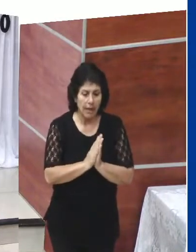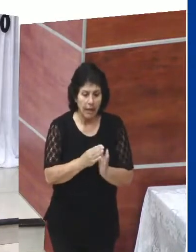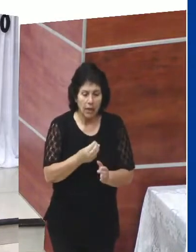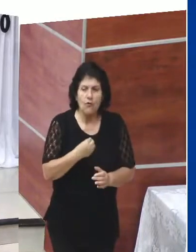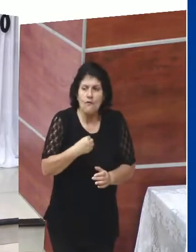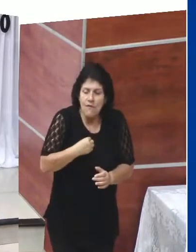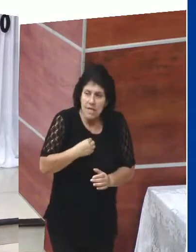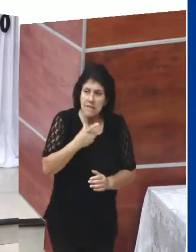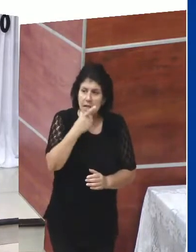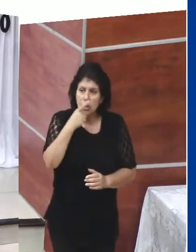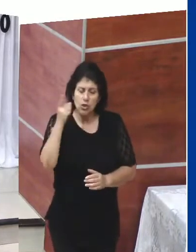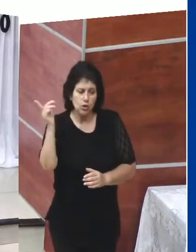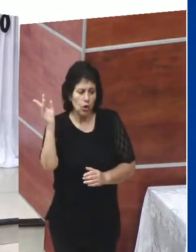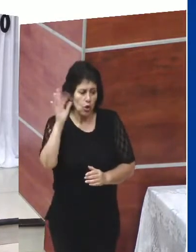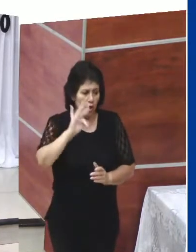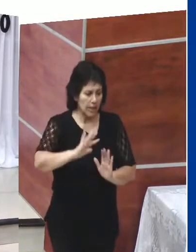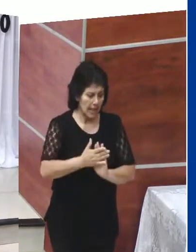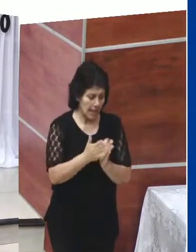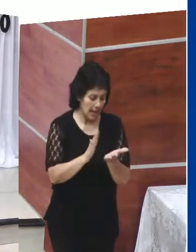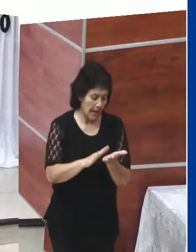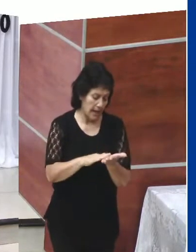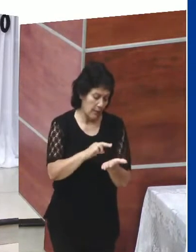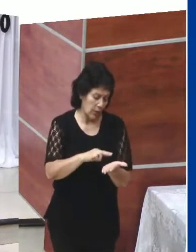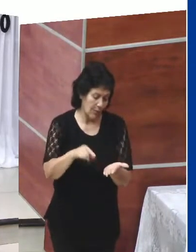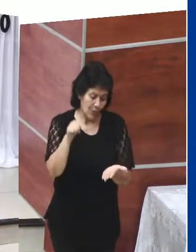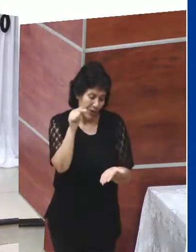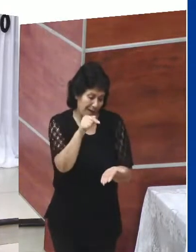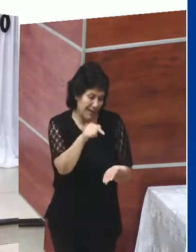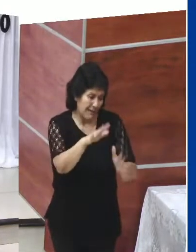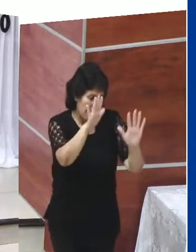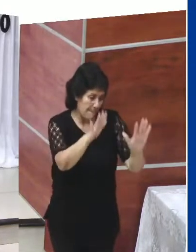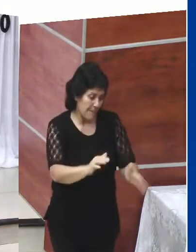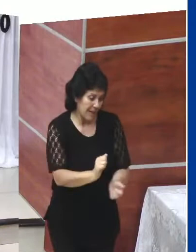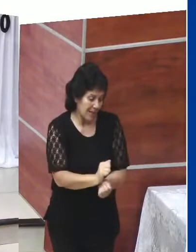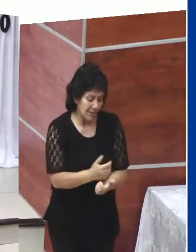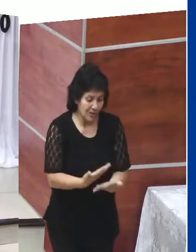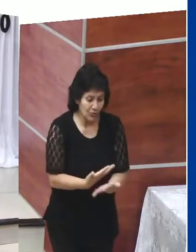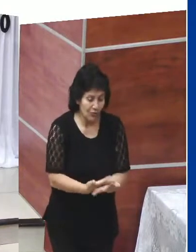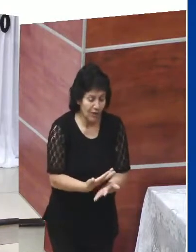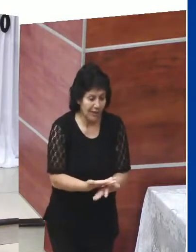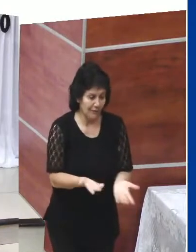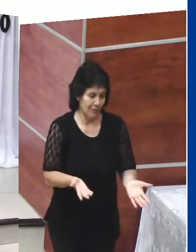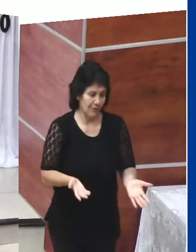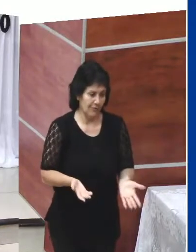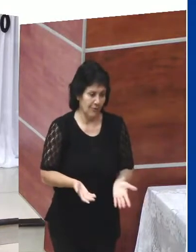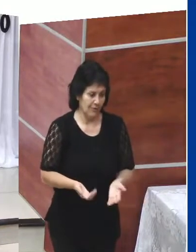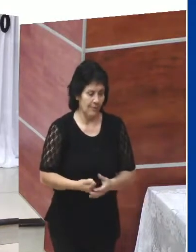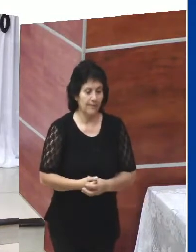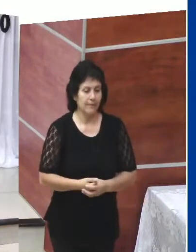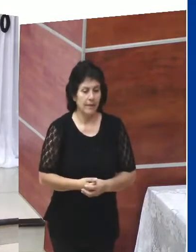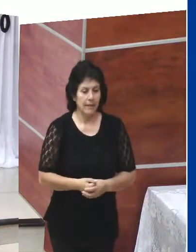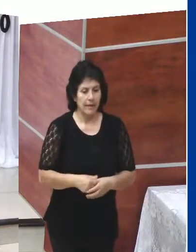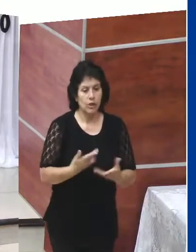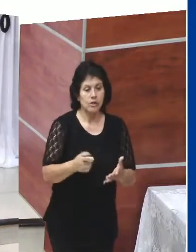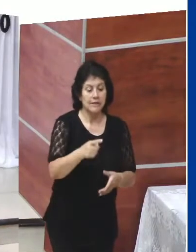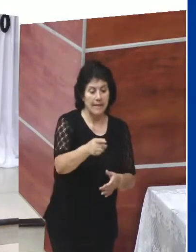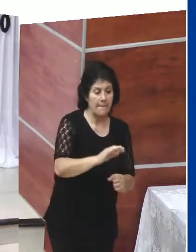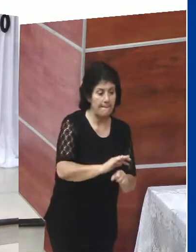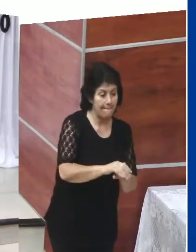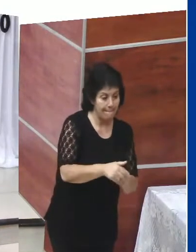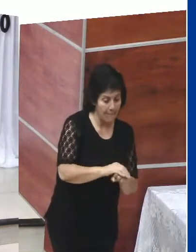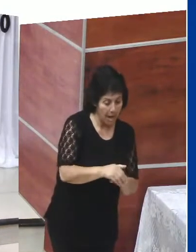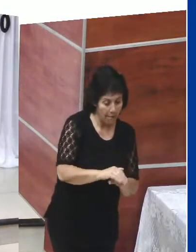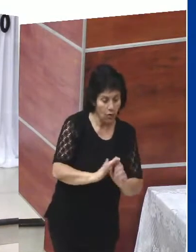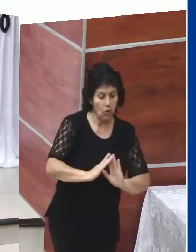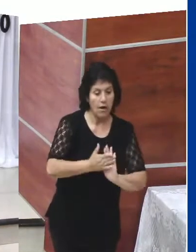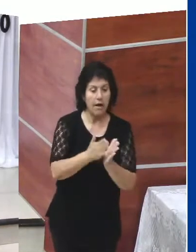Dios, en medio de la adversidad que le estaba tocando vivir. Si Pablo siguió